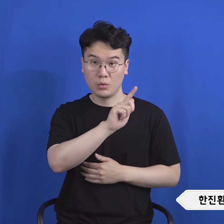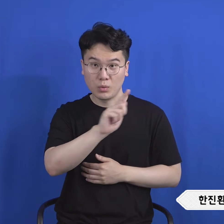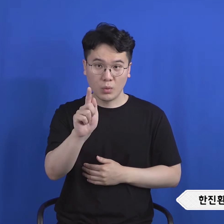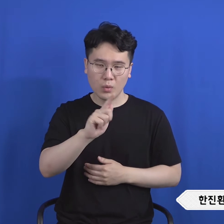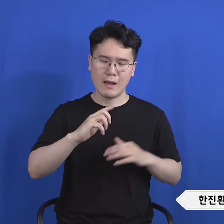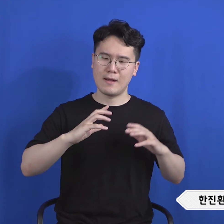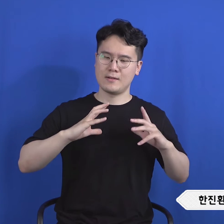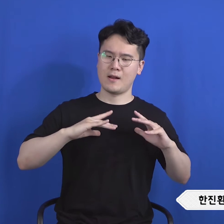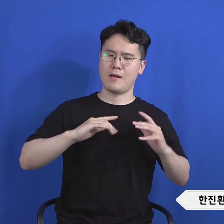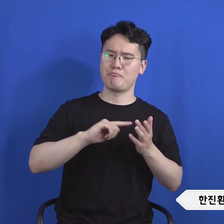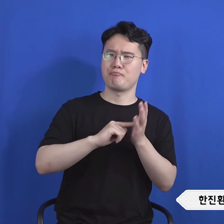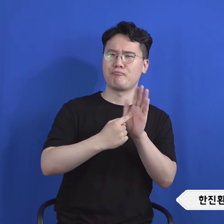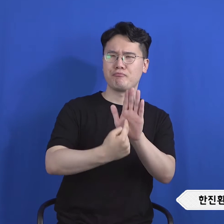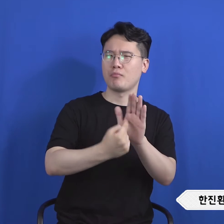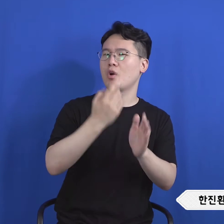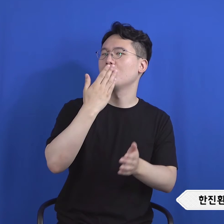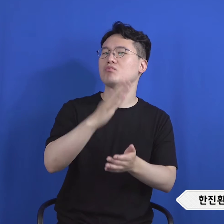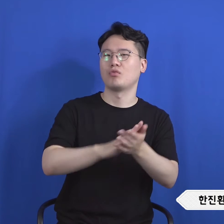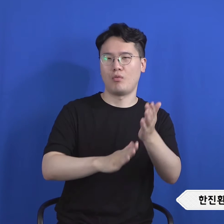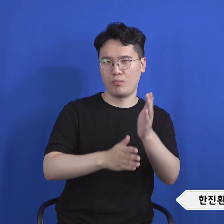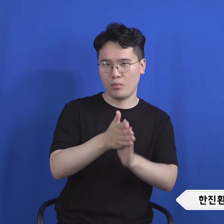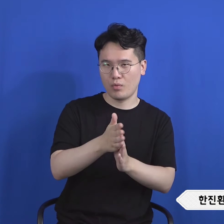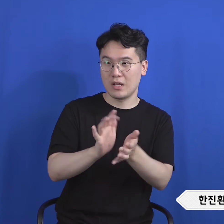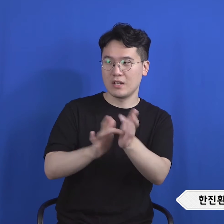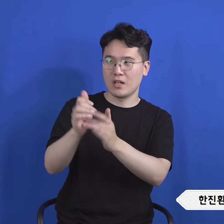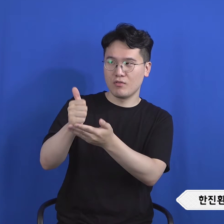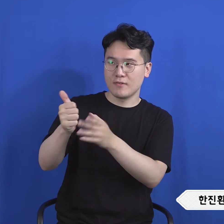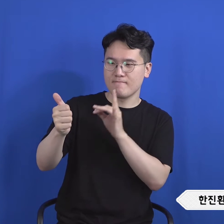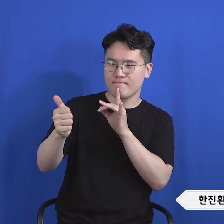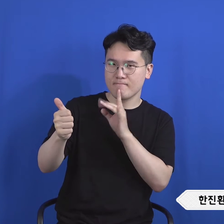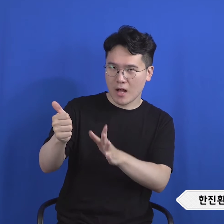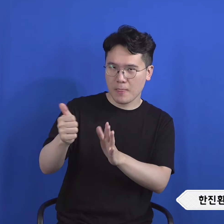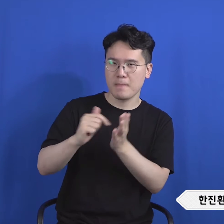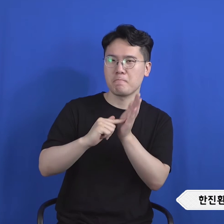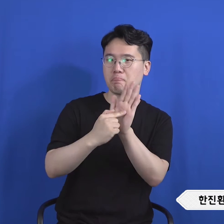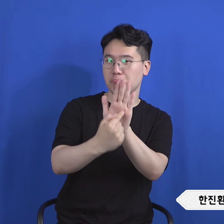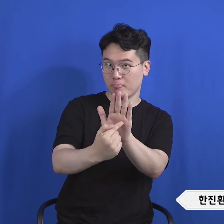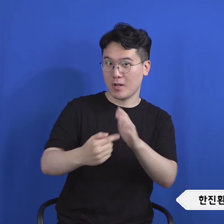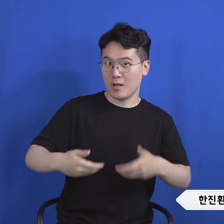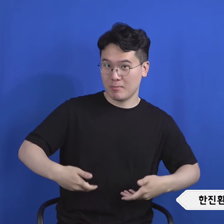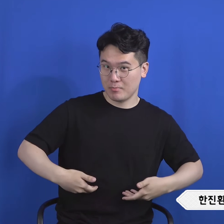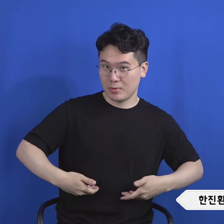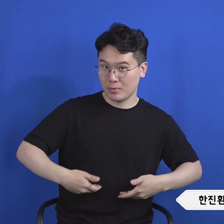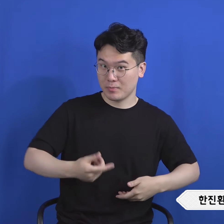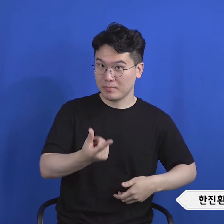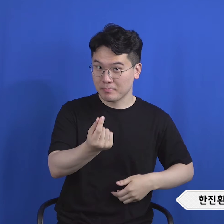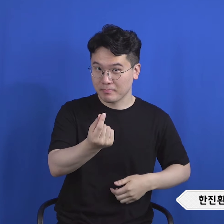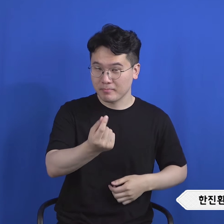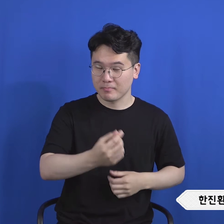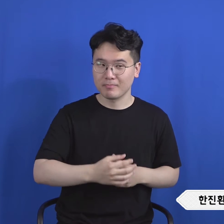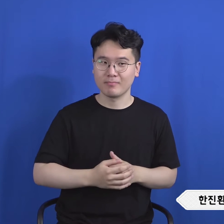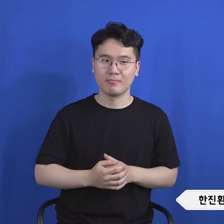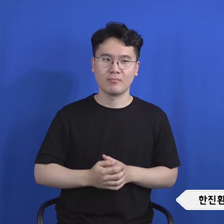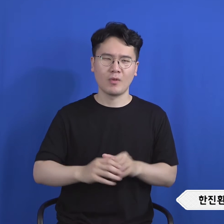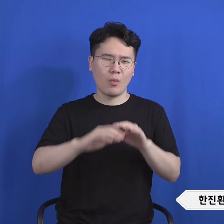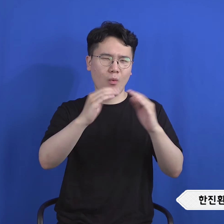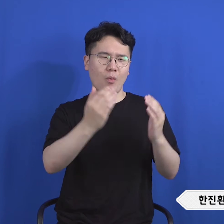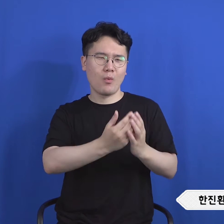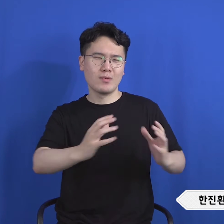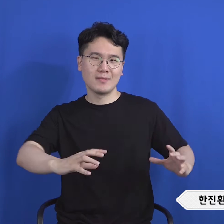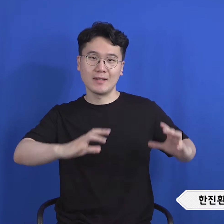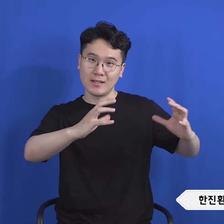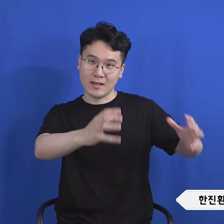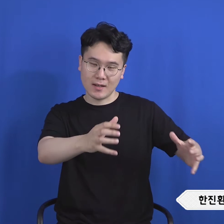없고 예수님만 자랑해야 한다는 그 마음이 간절하십니까? 온 세상 앞에 예수님 자랑하고 싶은